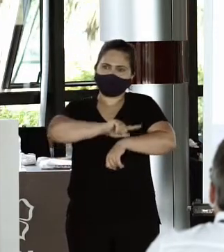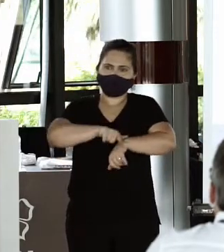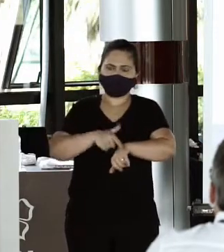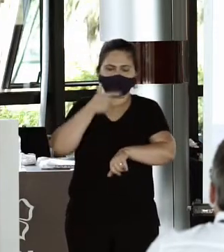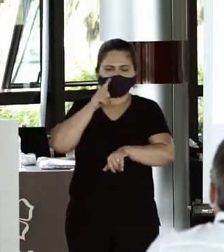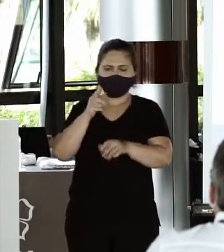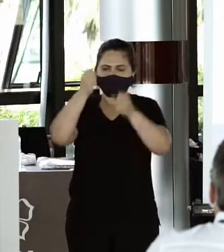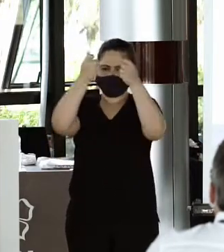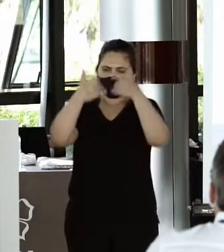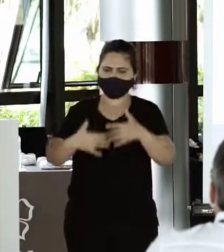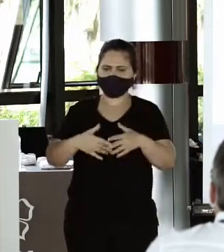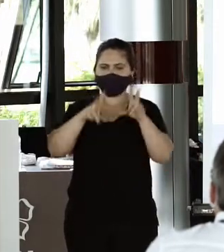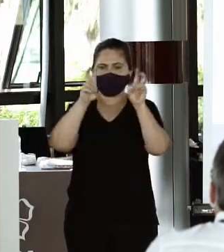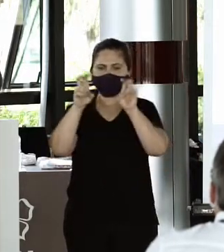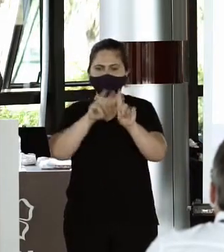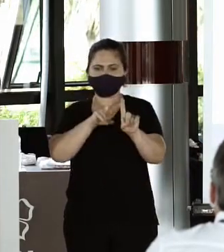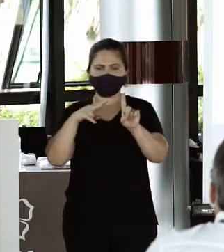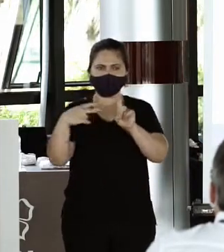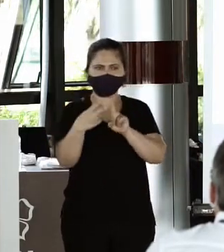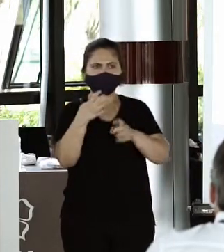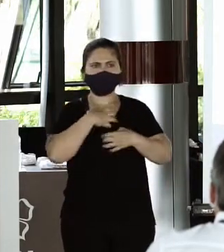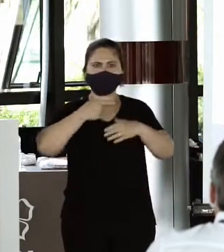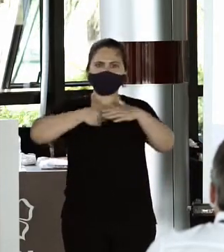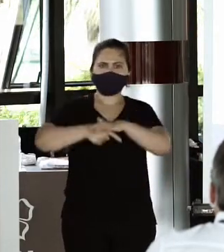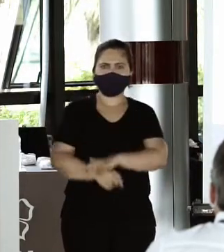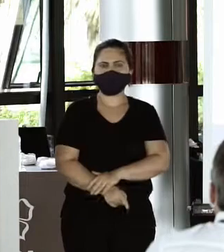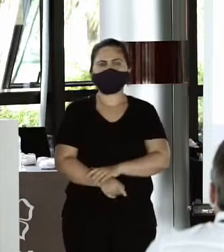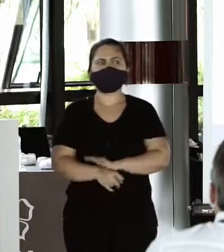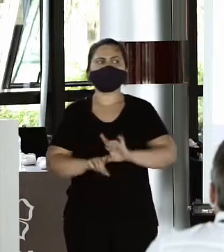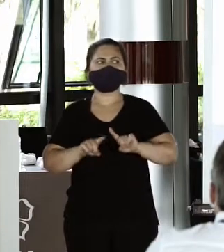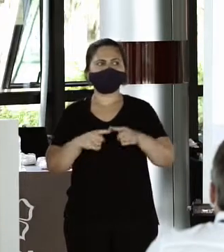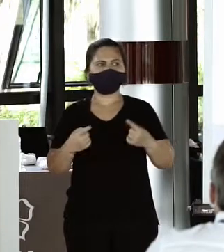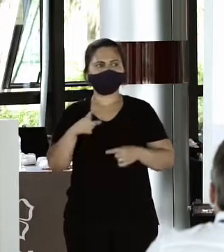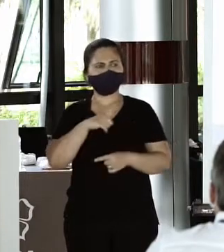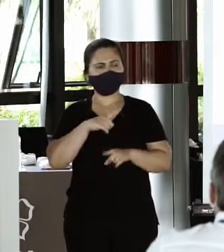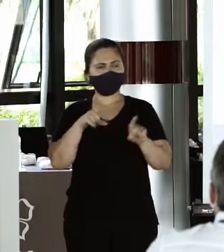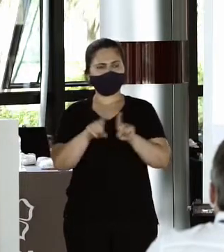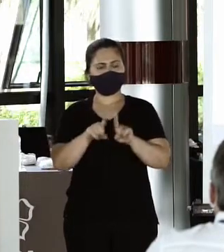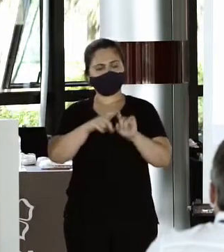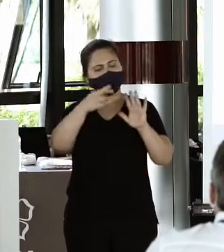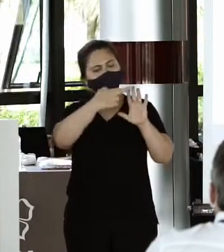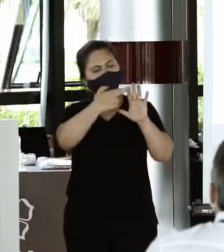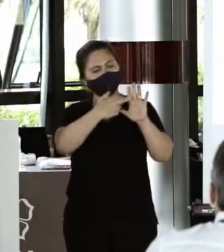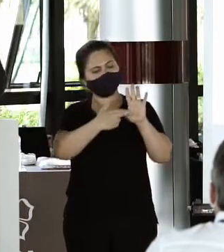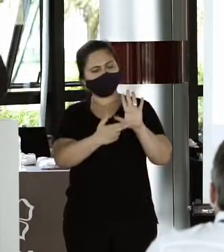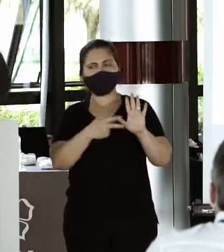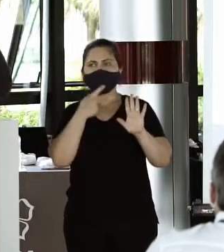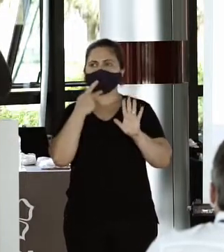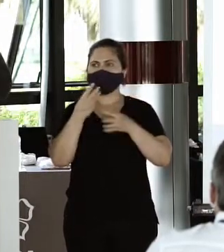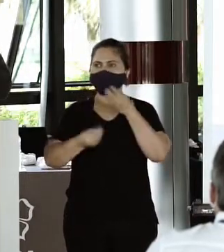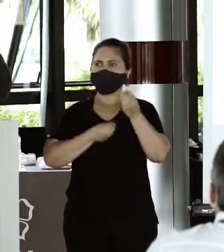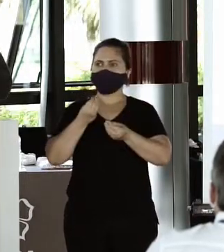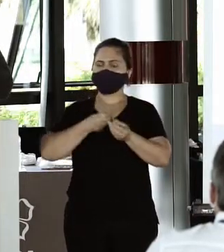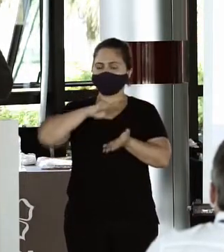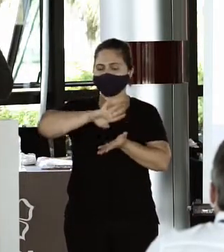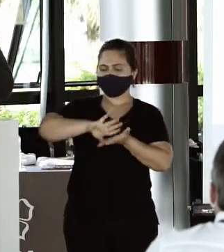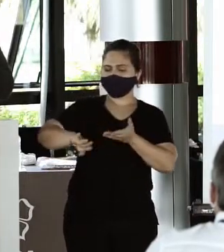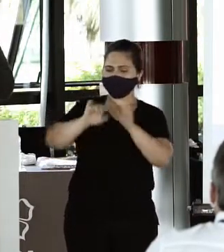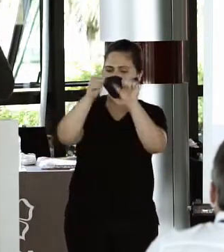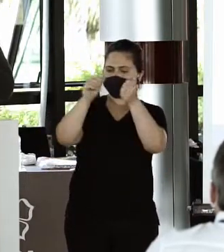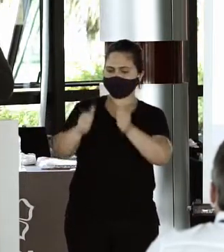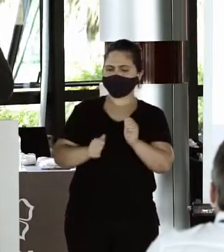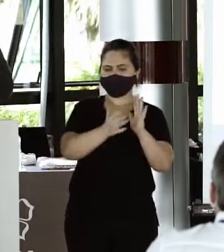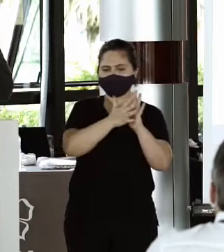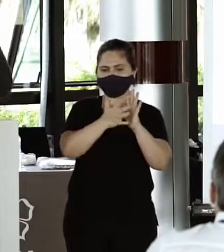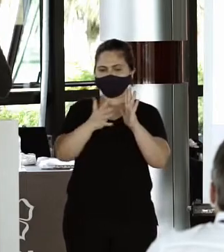consigo entrar e explicar esse parâmetro de maneira mais aprofundada, porém existe inclusive uma norma que, quando eu tiro uma imagem